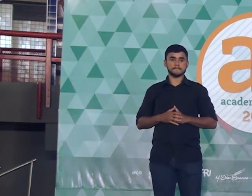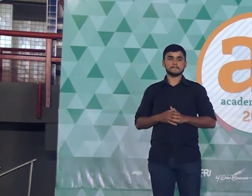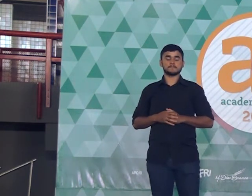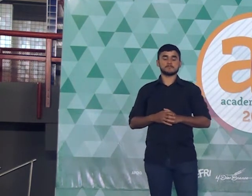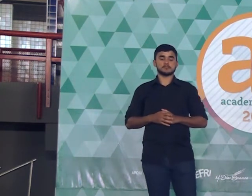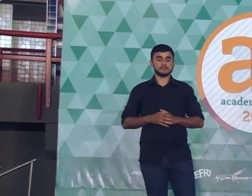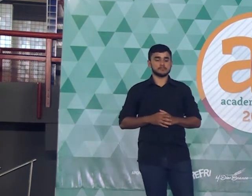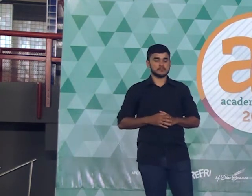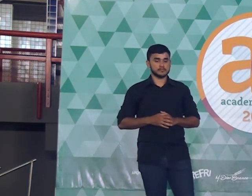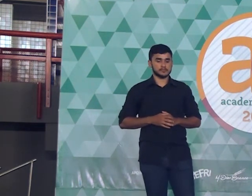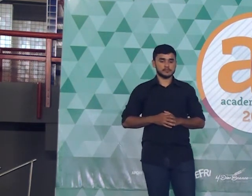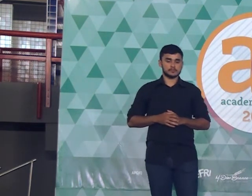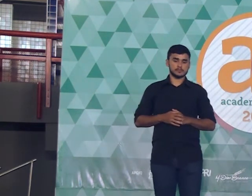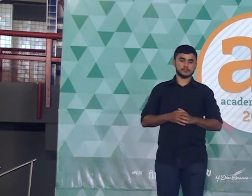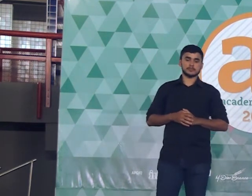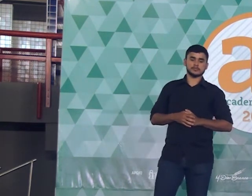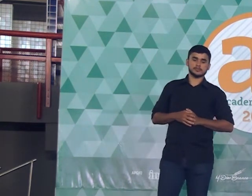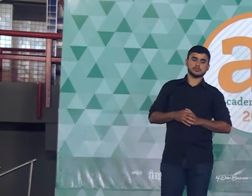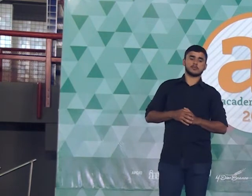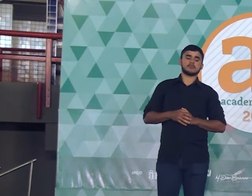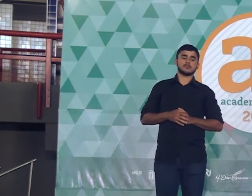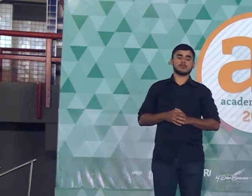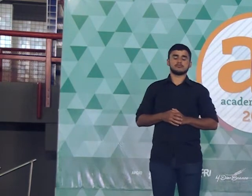Vamos, por favor, para a segunda questão.